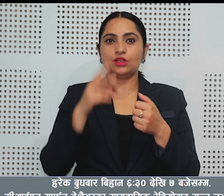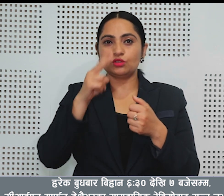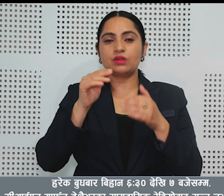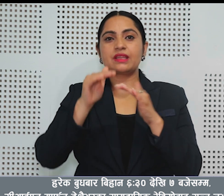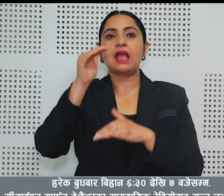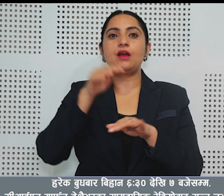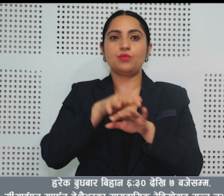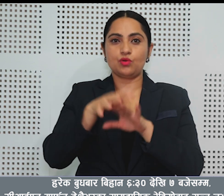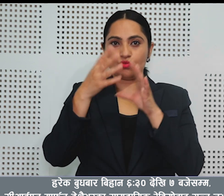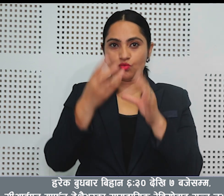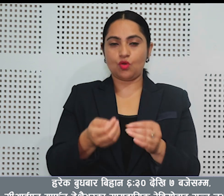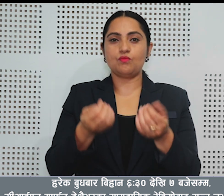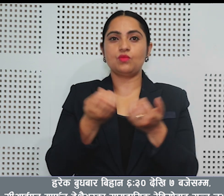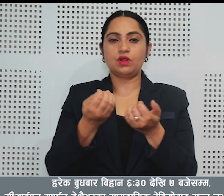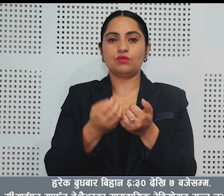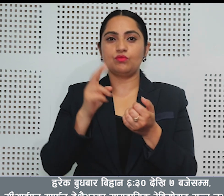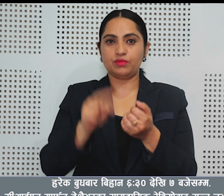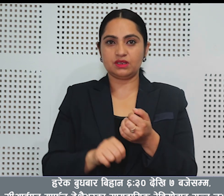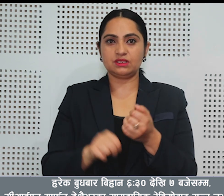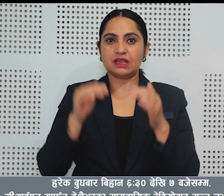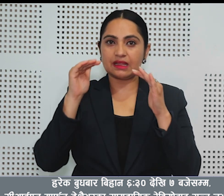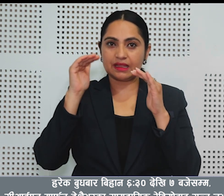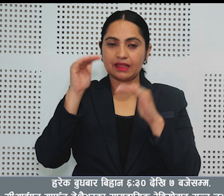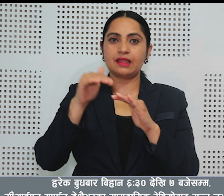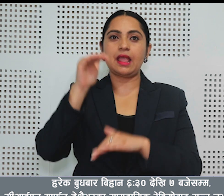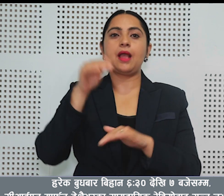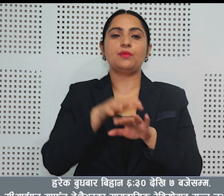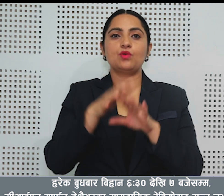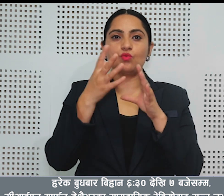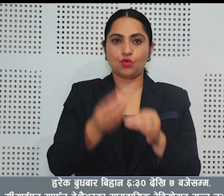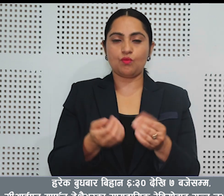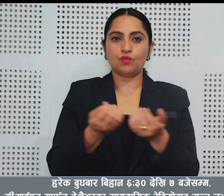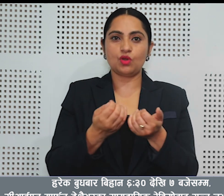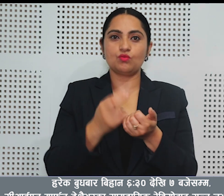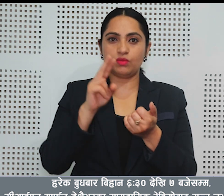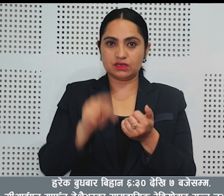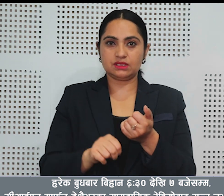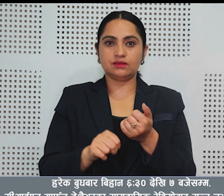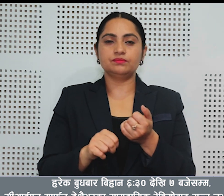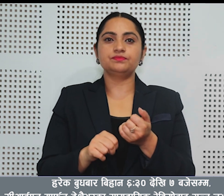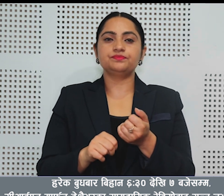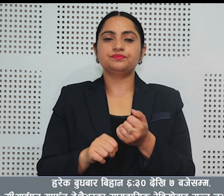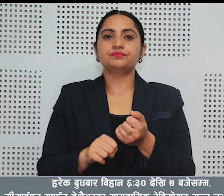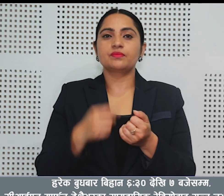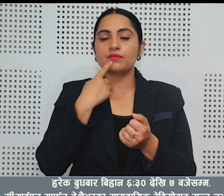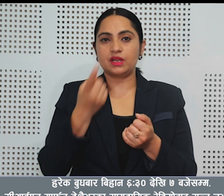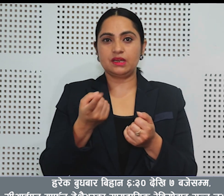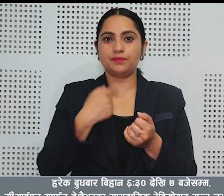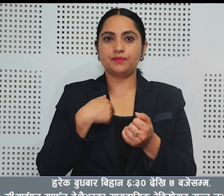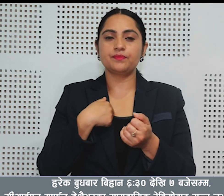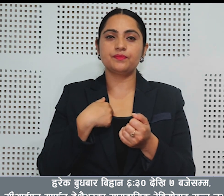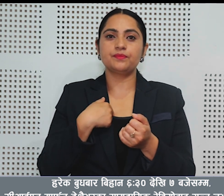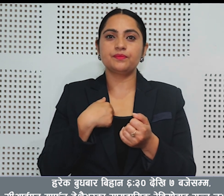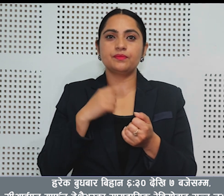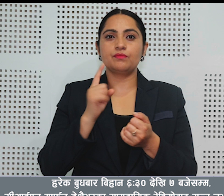ग्यापहरूलाई चाहिँ उनीहरूले सुनिश्चितता गराउँछ ग्यापहरूलाई हटाउनलाई र क्षमता अभिवृद्धि गर्दै अगाडि जान सकिन्छ भन्ने हुने